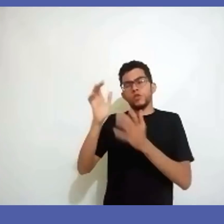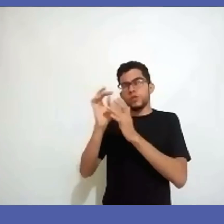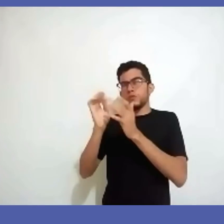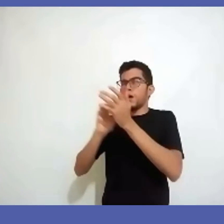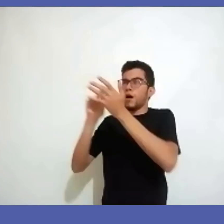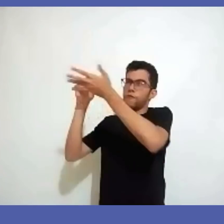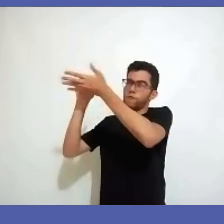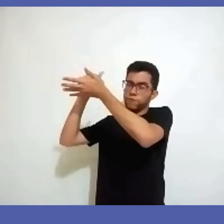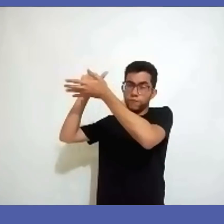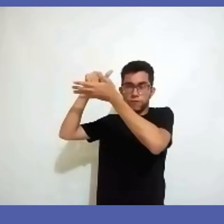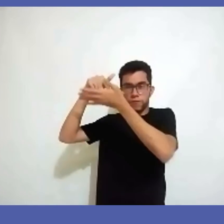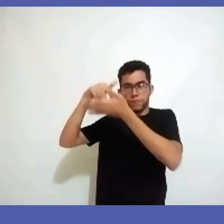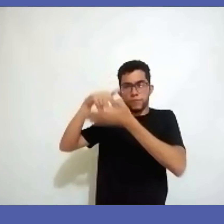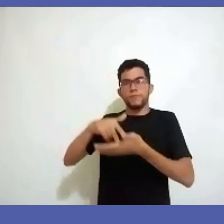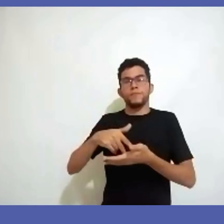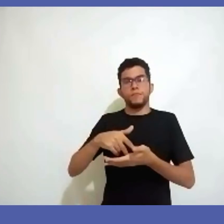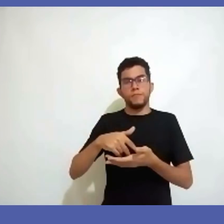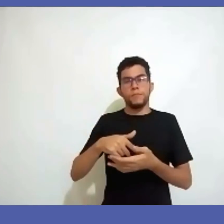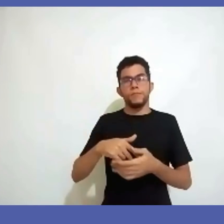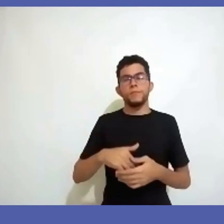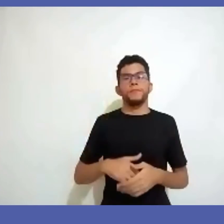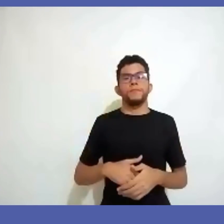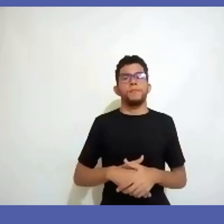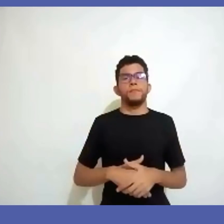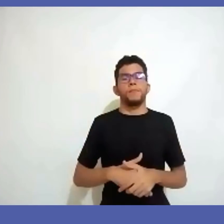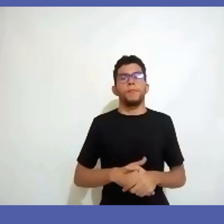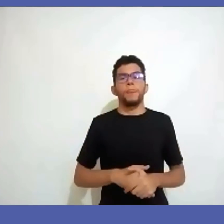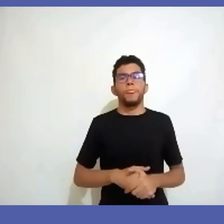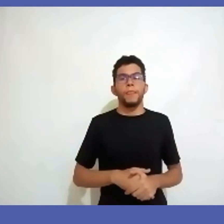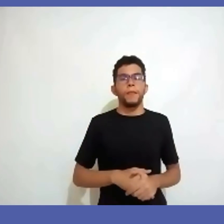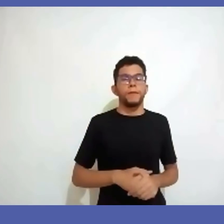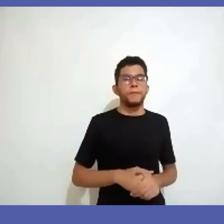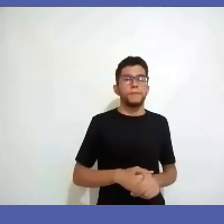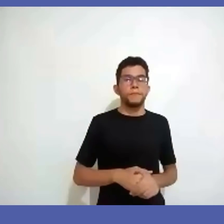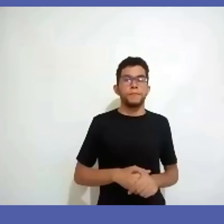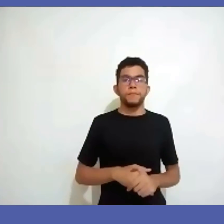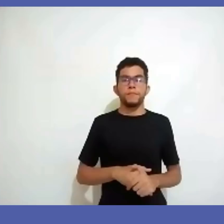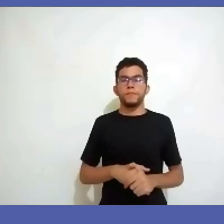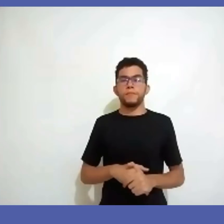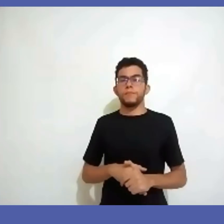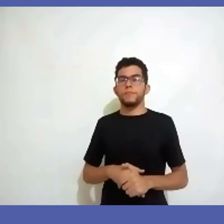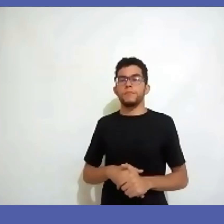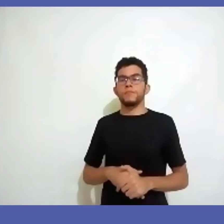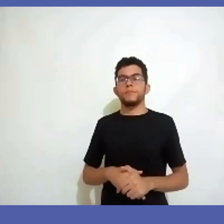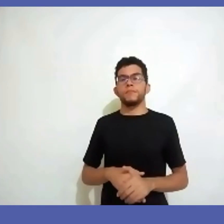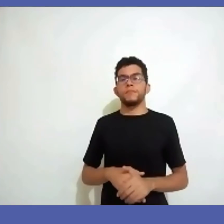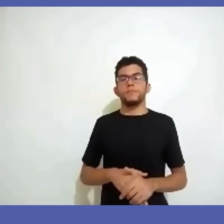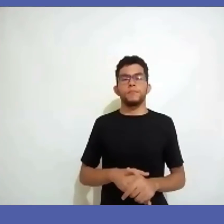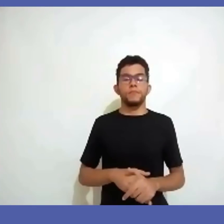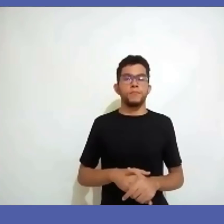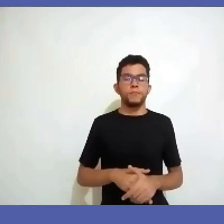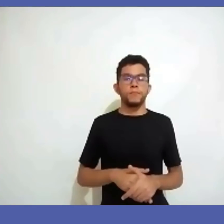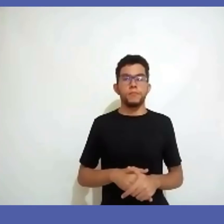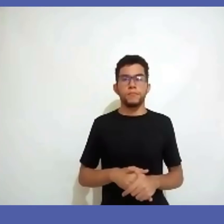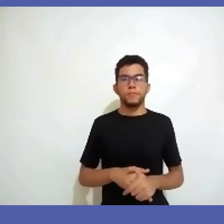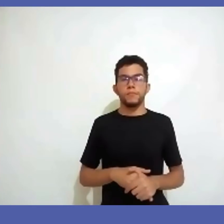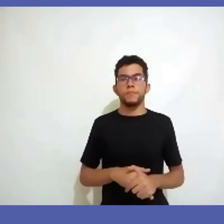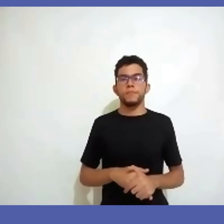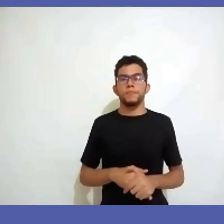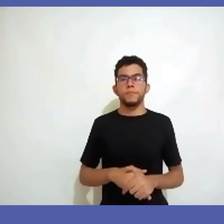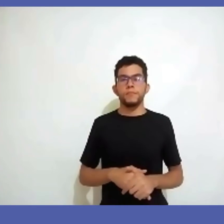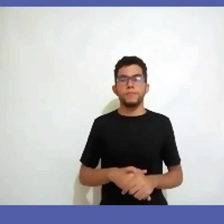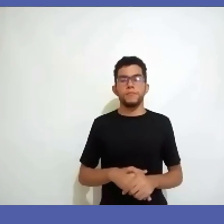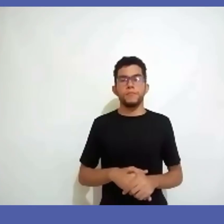sem que tudo isso aconteça. Essa geração não é geração de pessoas da mesma geração de idade,